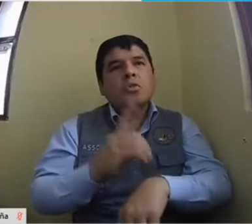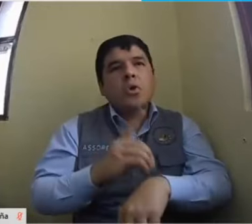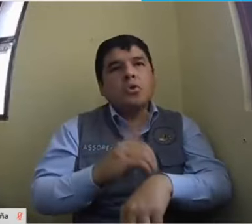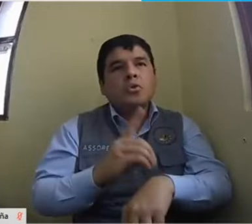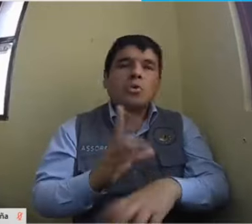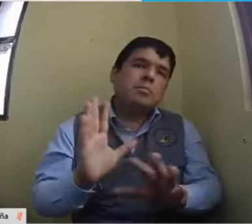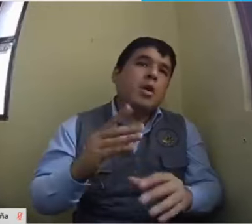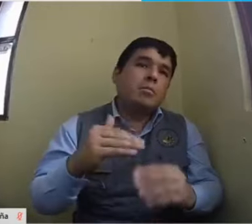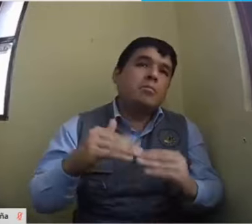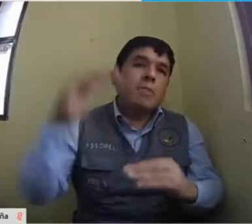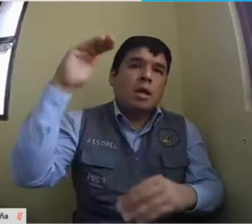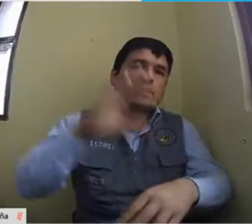las señas.